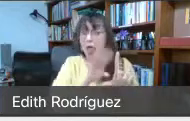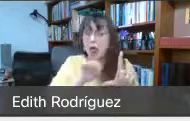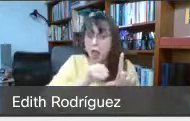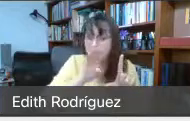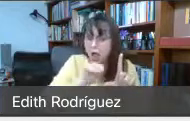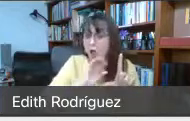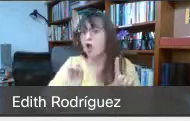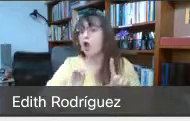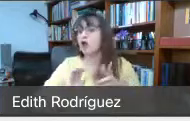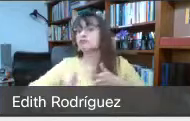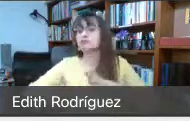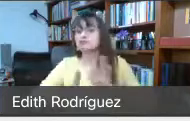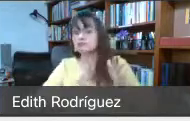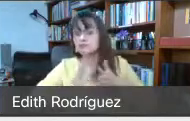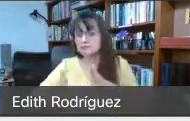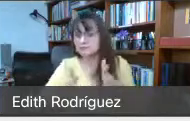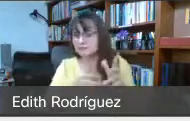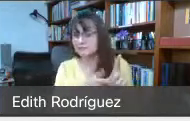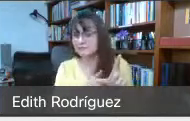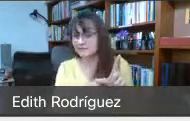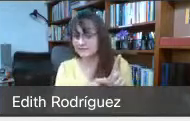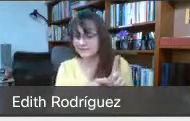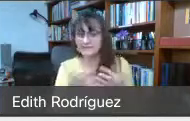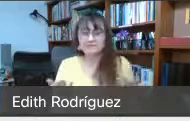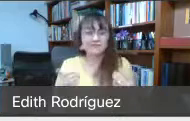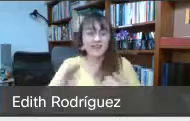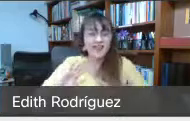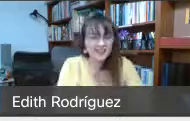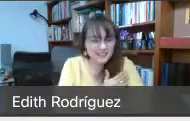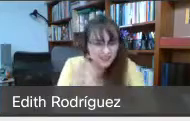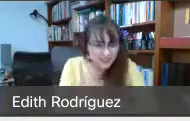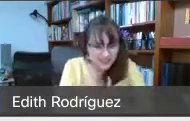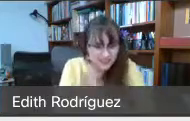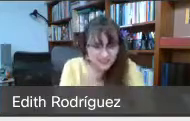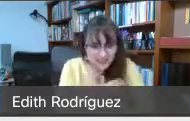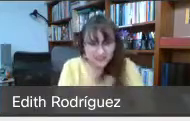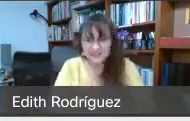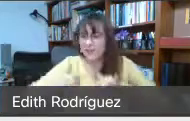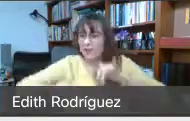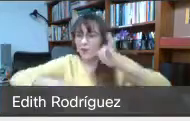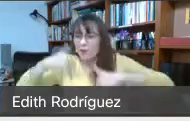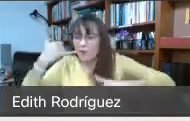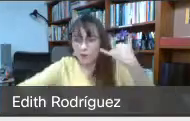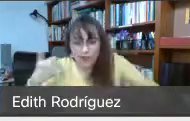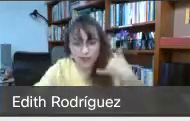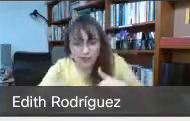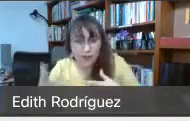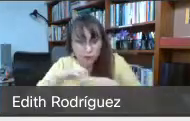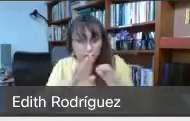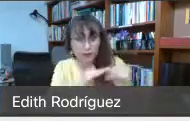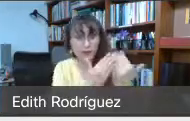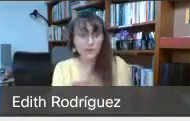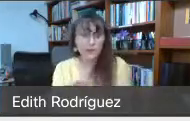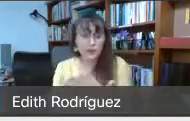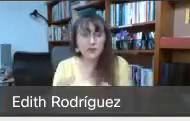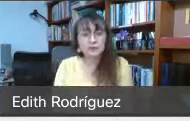ya podemos acceder a información en video, a información desde la lengua de señas, a